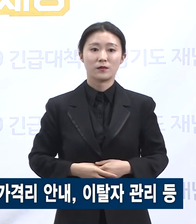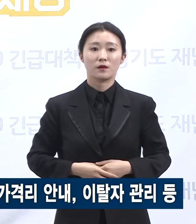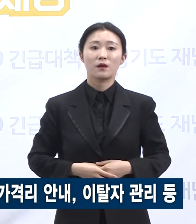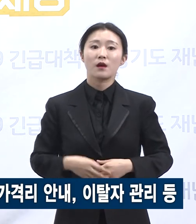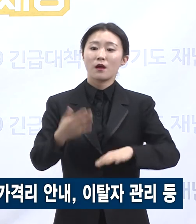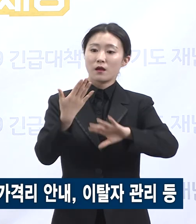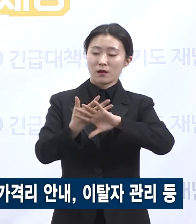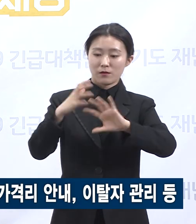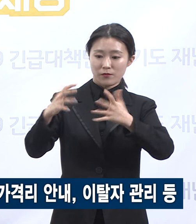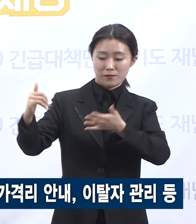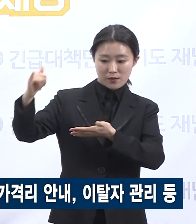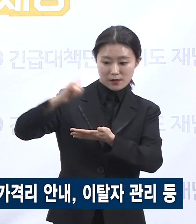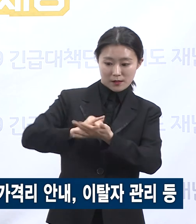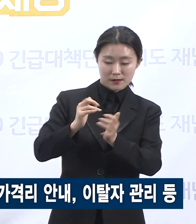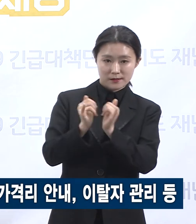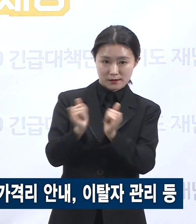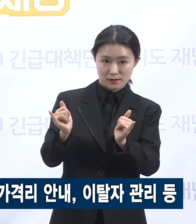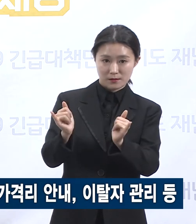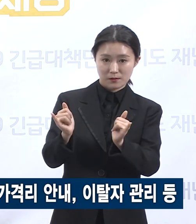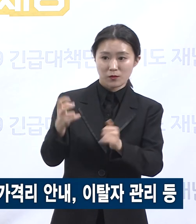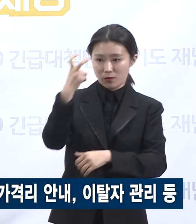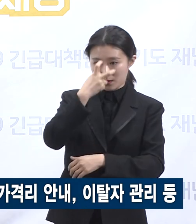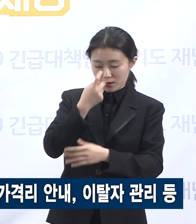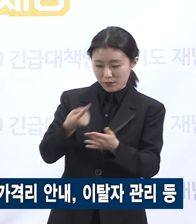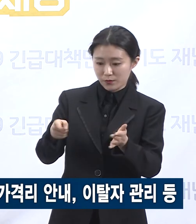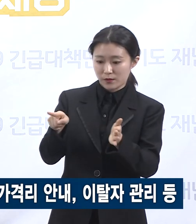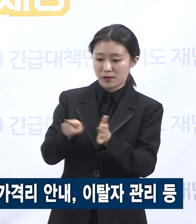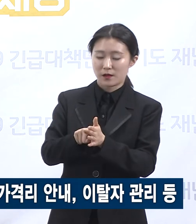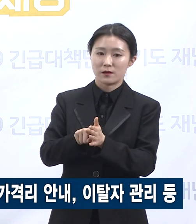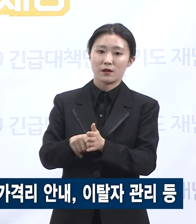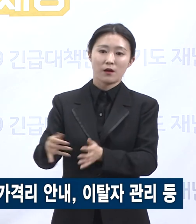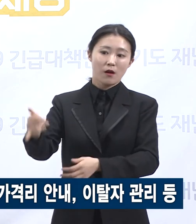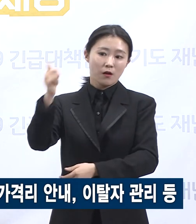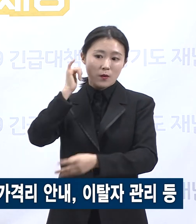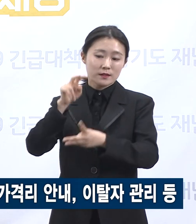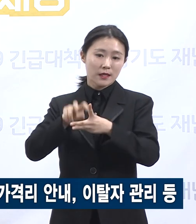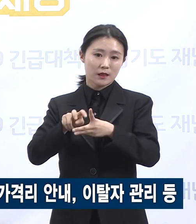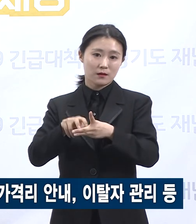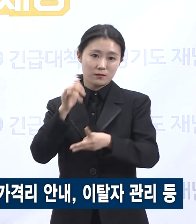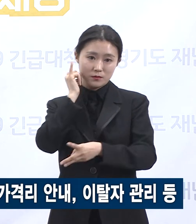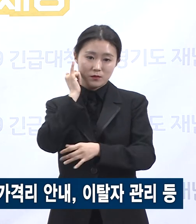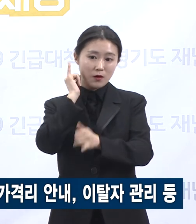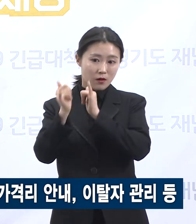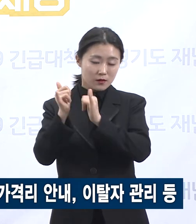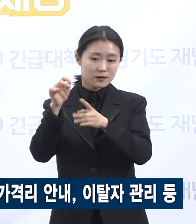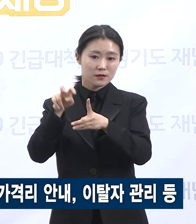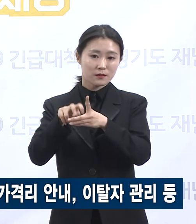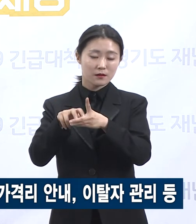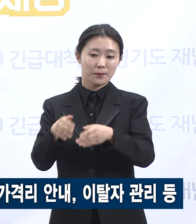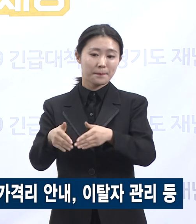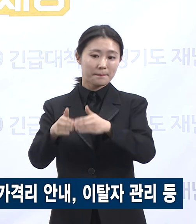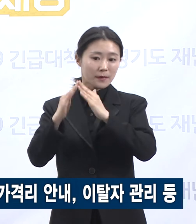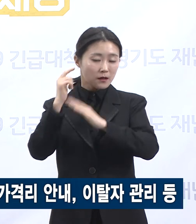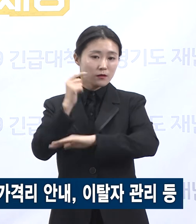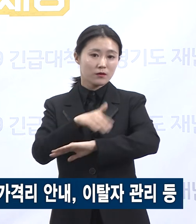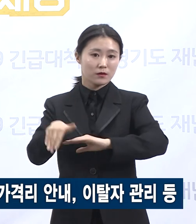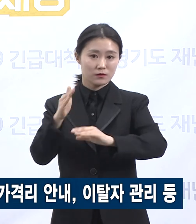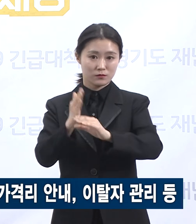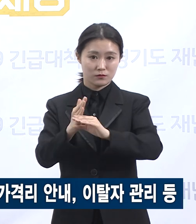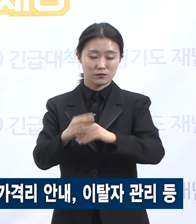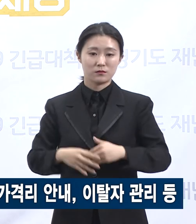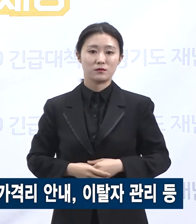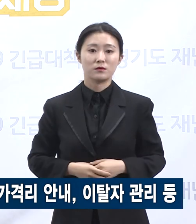하는 AI 콜센터 서비스를 제공할 계획입니다. 현재는 자가격리자를 대상으로 담당 공무원을